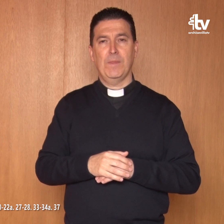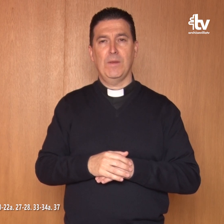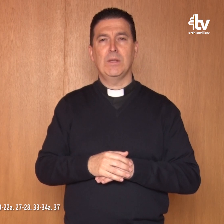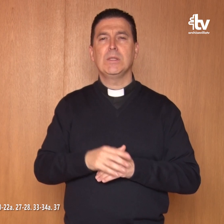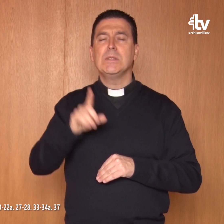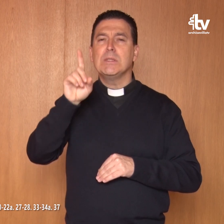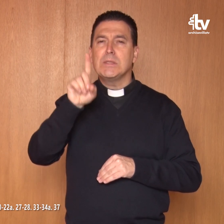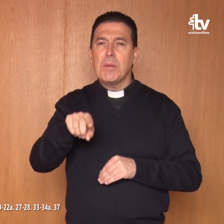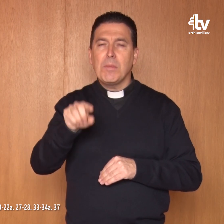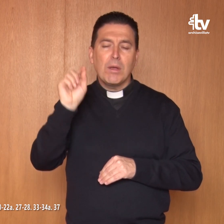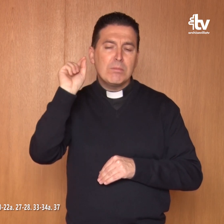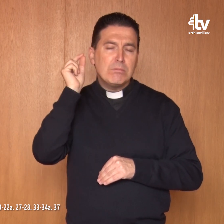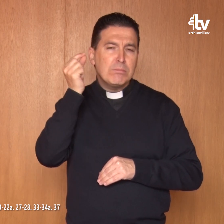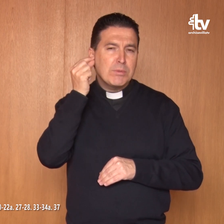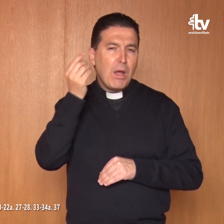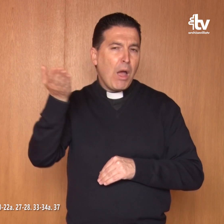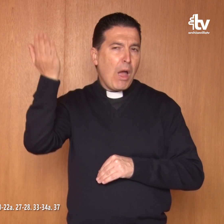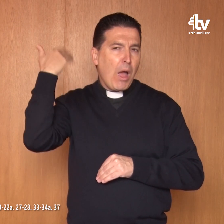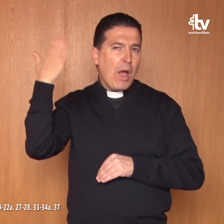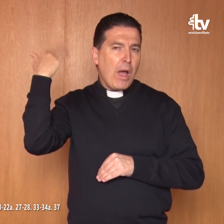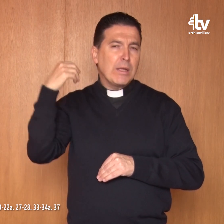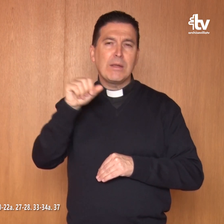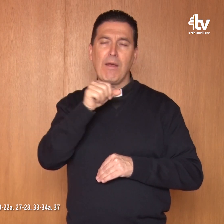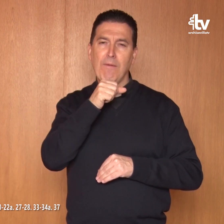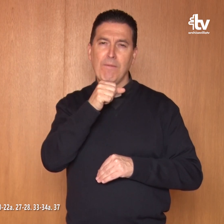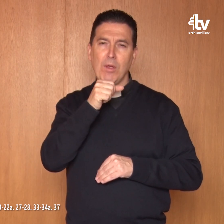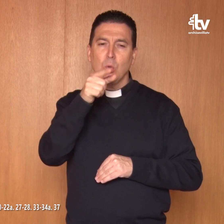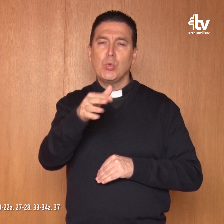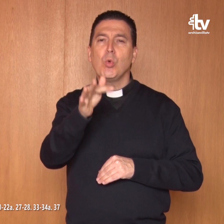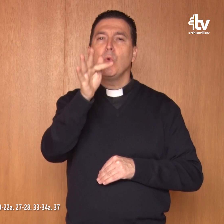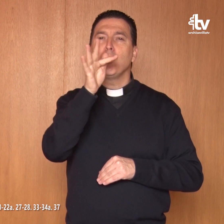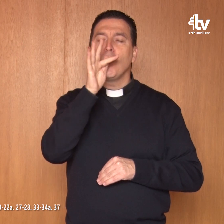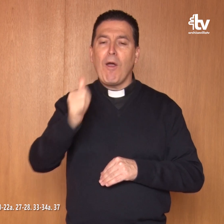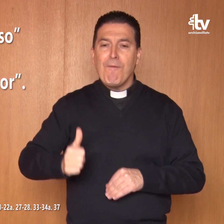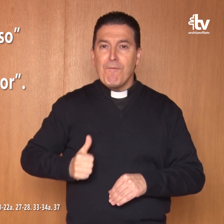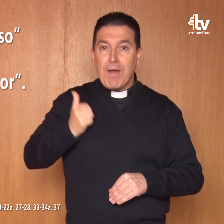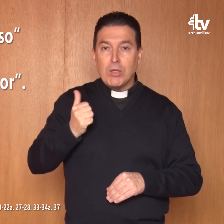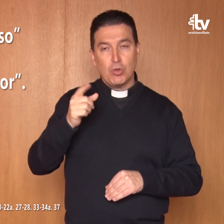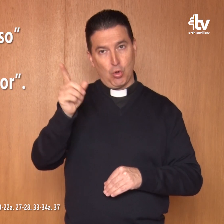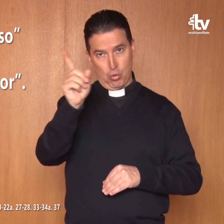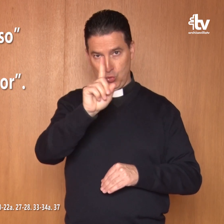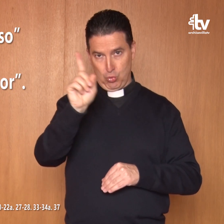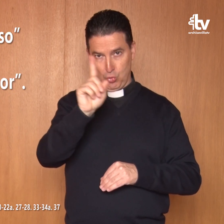También habéis oído que se dijo a los antiguos No jurarás en falso